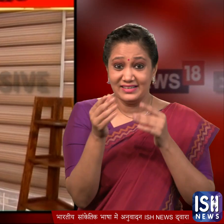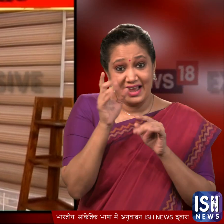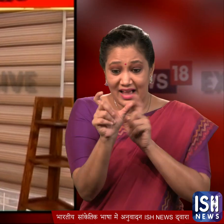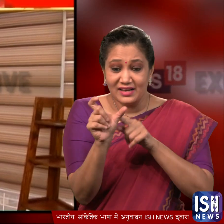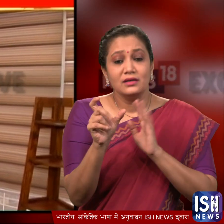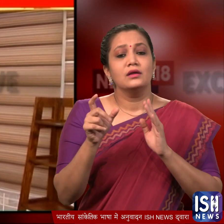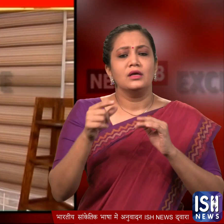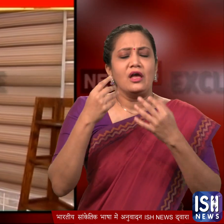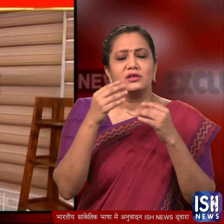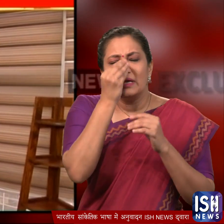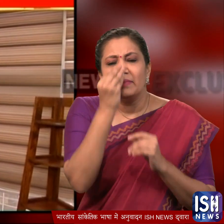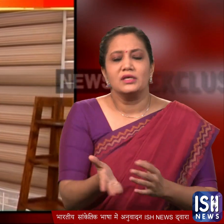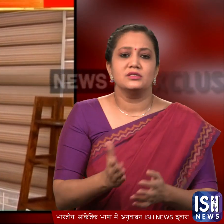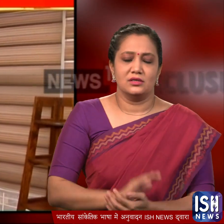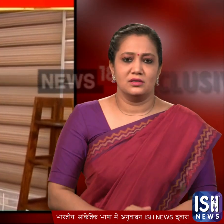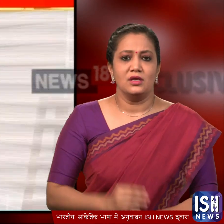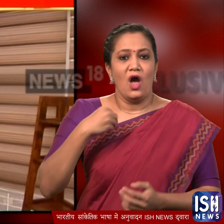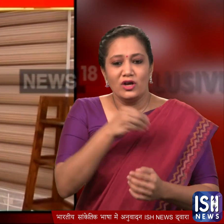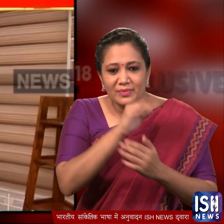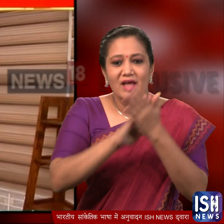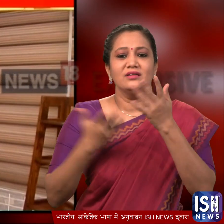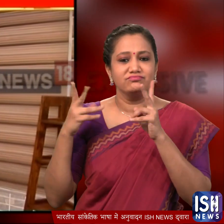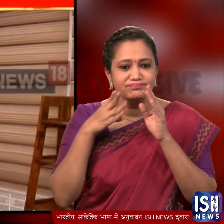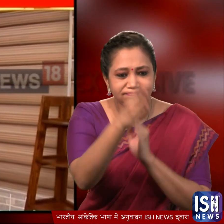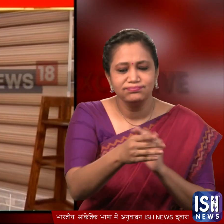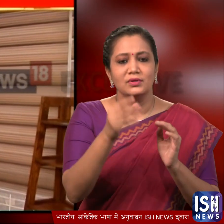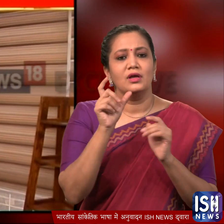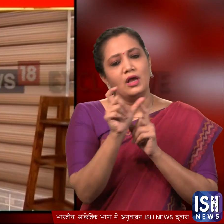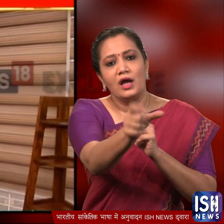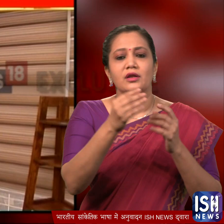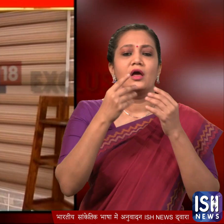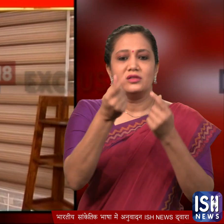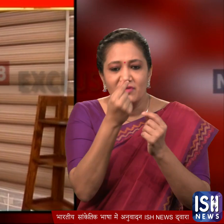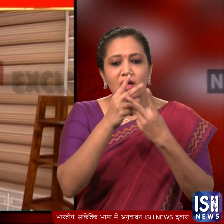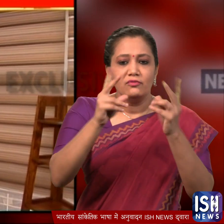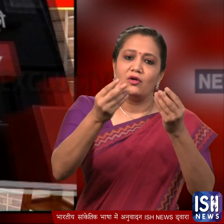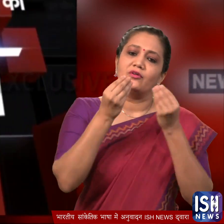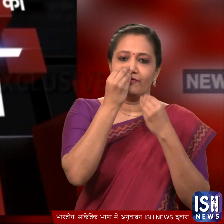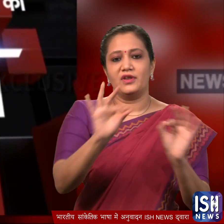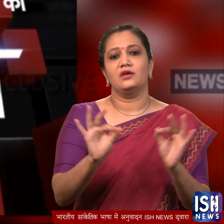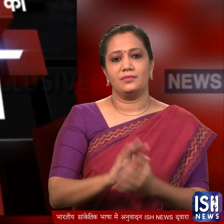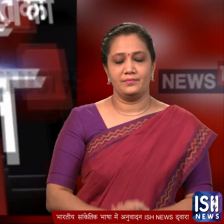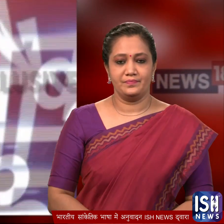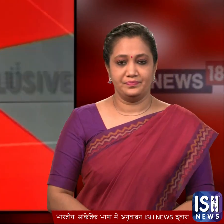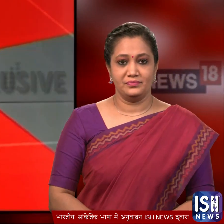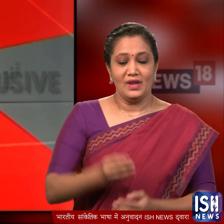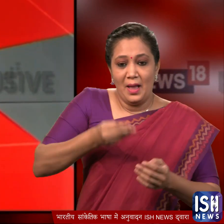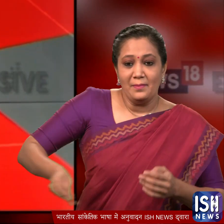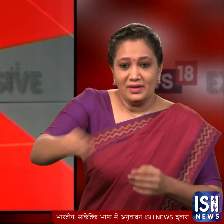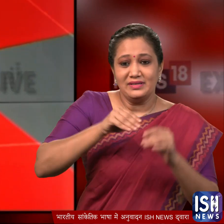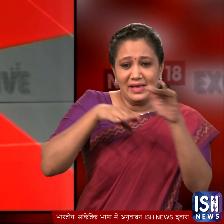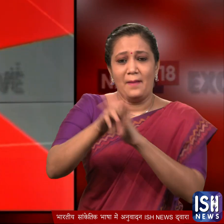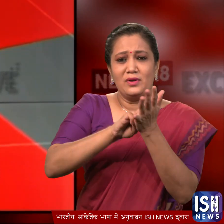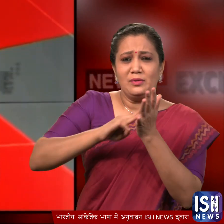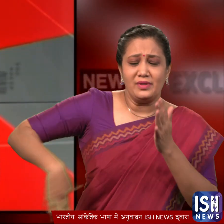कार्ड रहेगा, तो उनको बहुत आसानी पड़ेगी। वो अस्पताल में जाएंगे तो वहां जाके उनका इलाज हो सकेगा। पश्चिम बंगाल